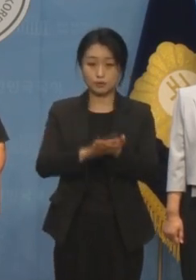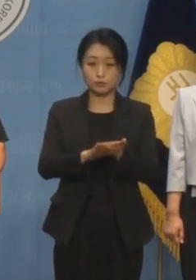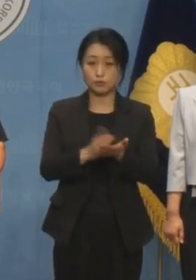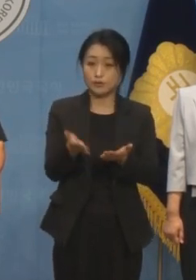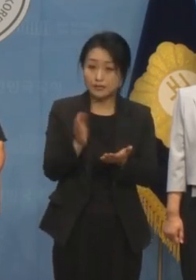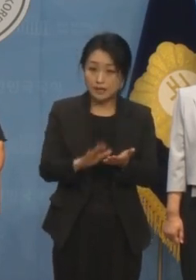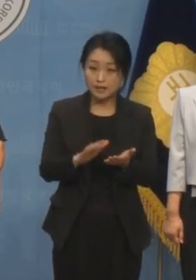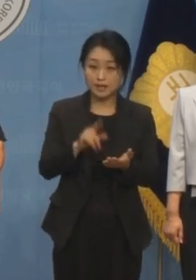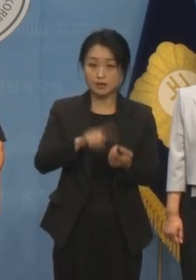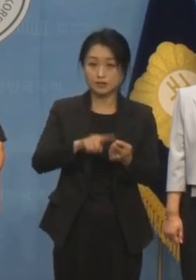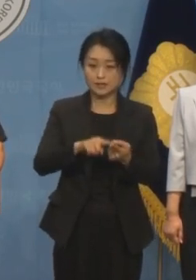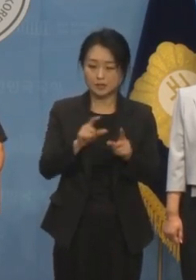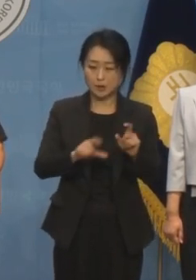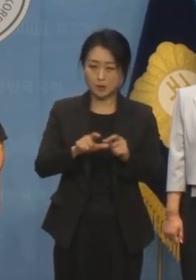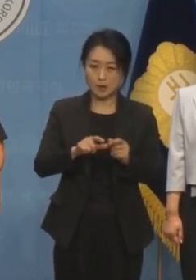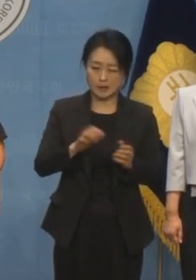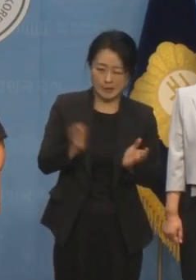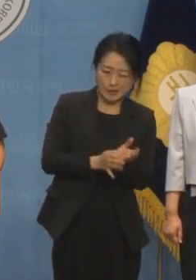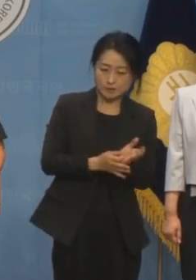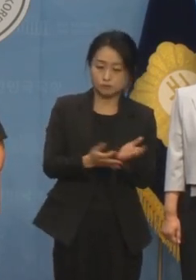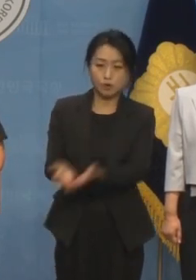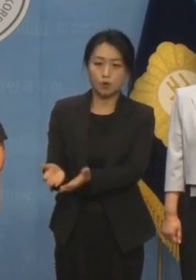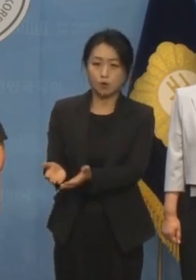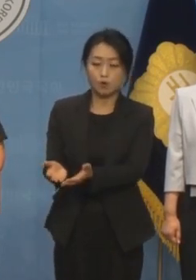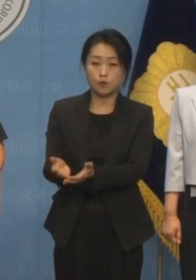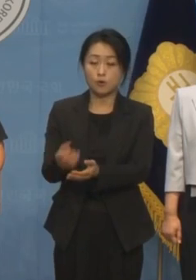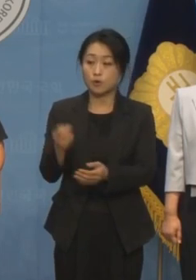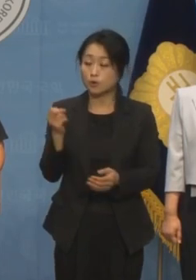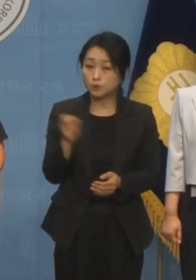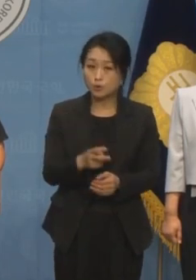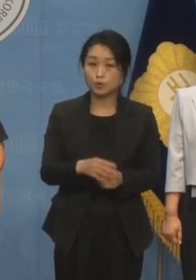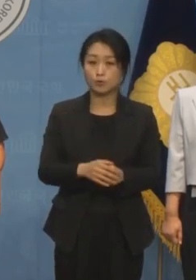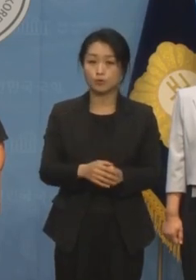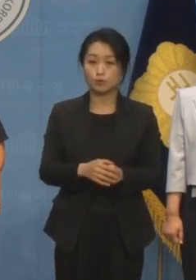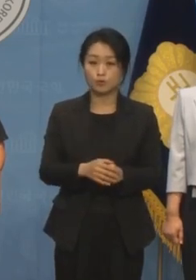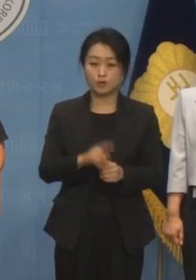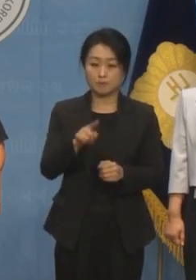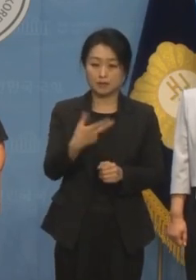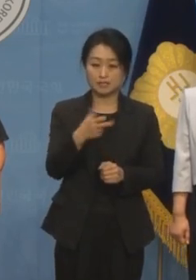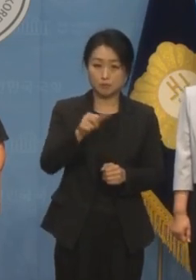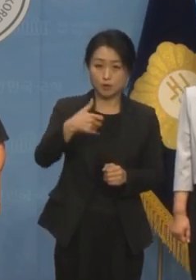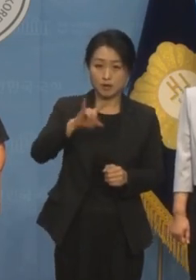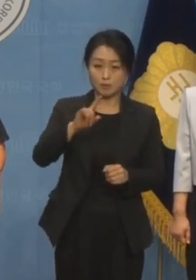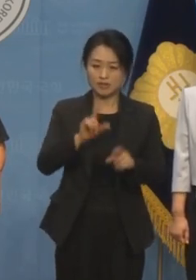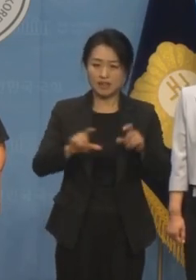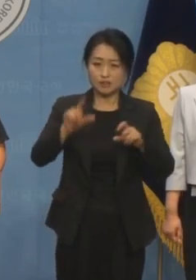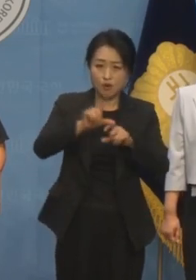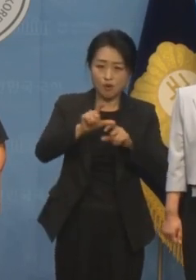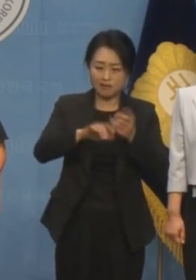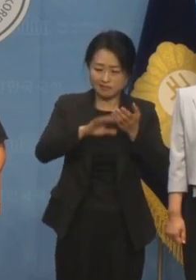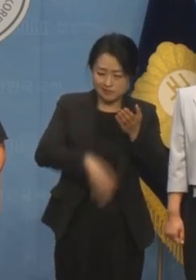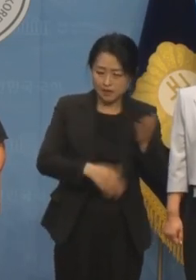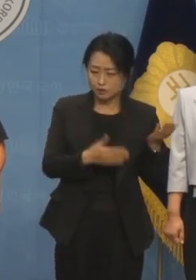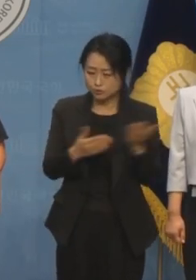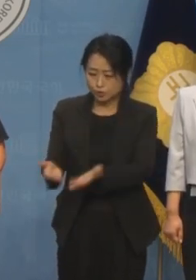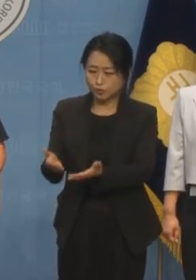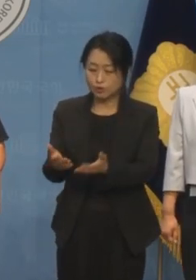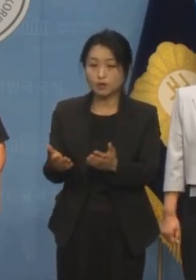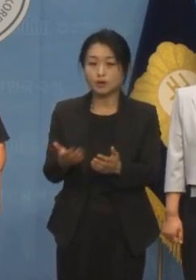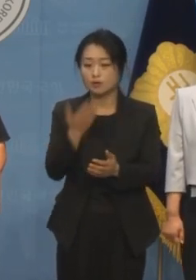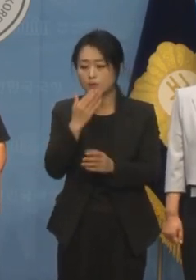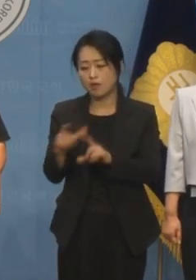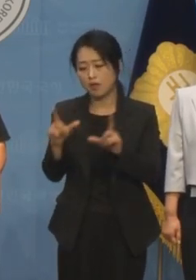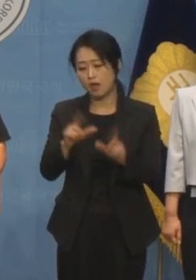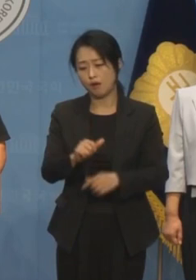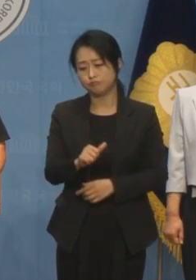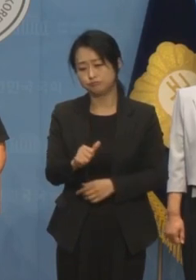최소한의 개수만을 주겠다고 하고 그 또한 지켜지지 않는 일관된 탄압 정책으로 노동자들은 점점 더 생활고로